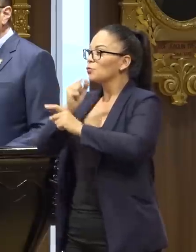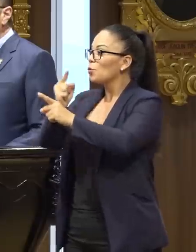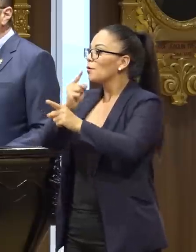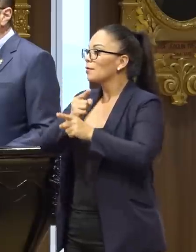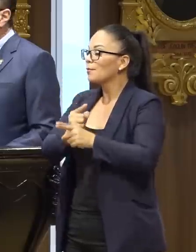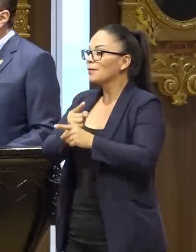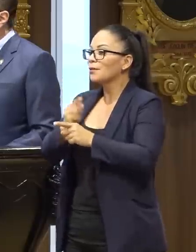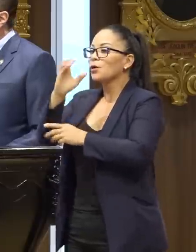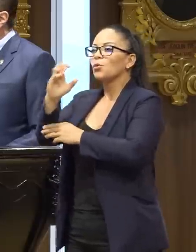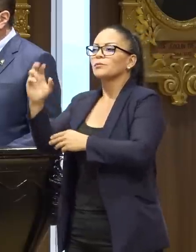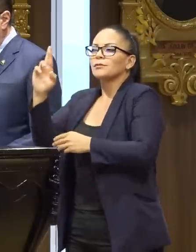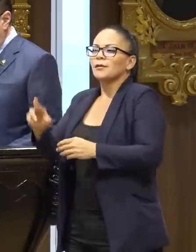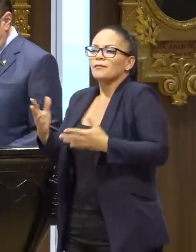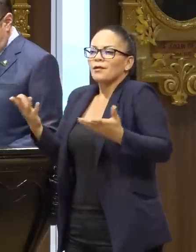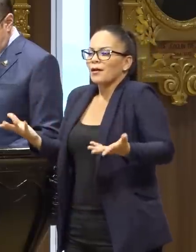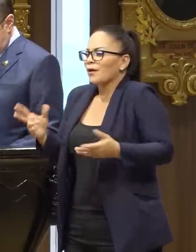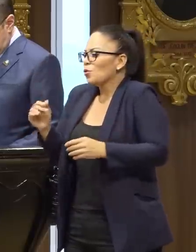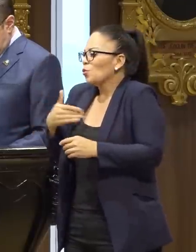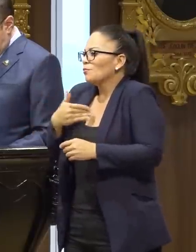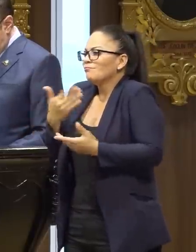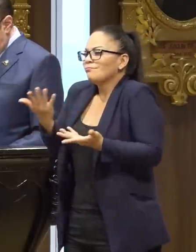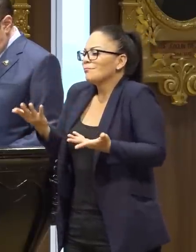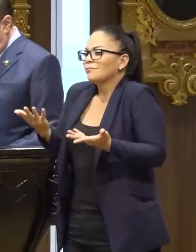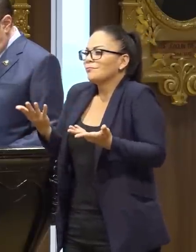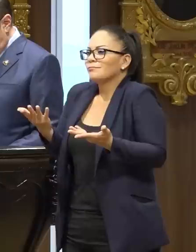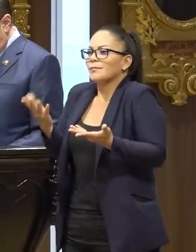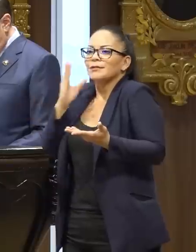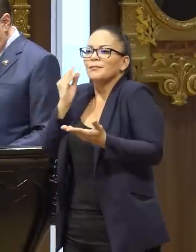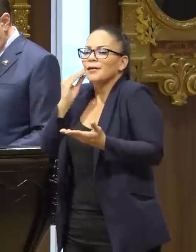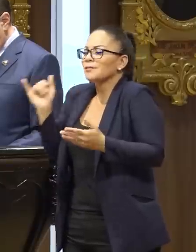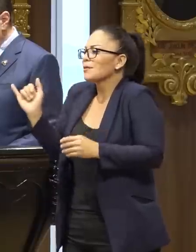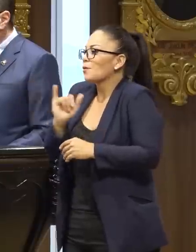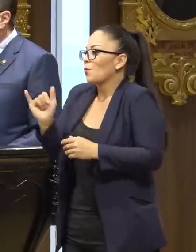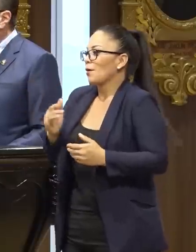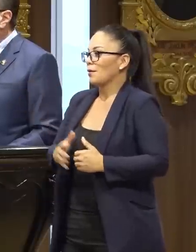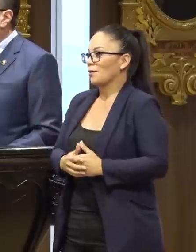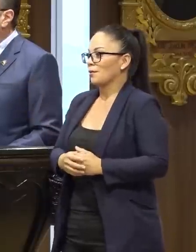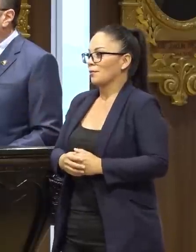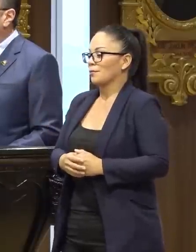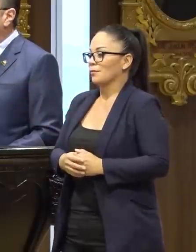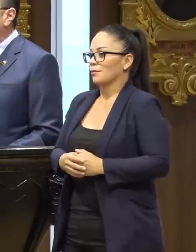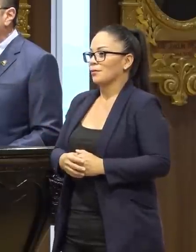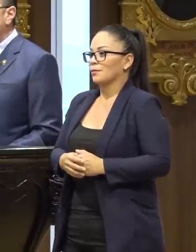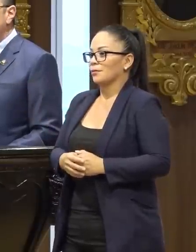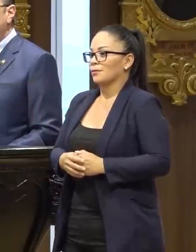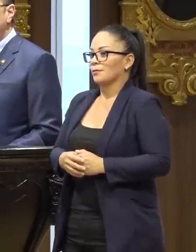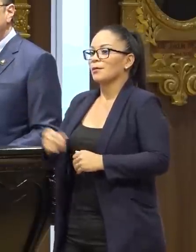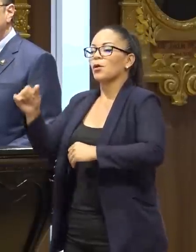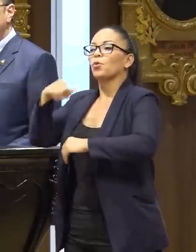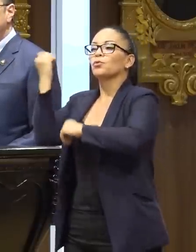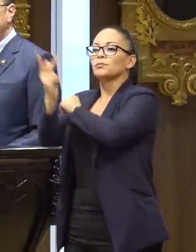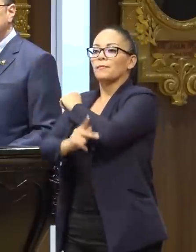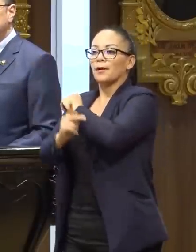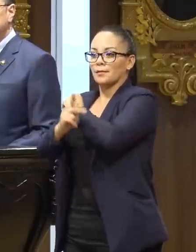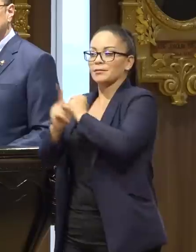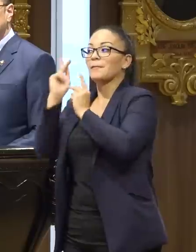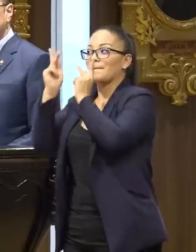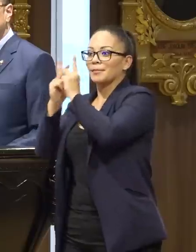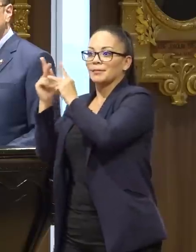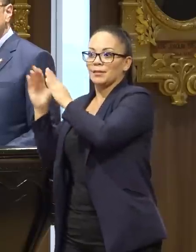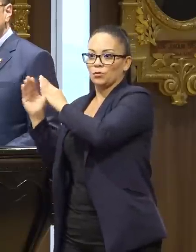Costa Rica no tiene que vivir las experiencias que han vivido países